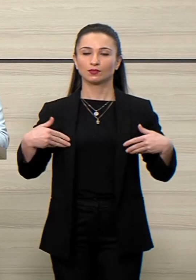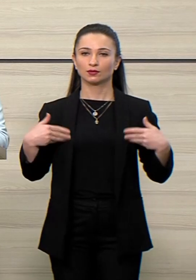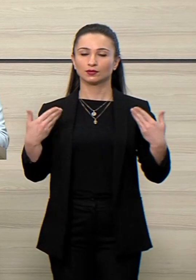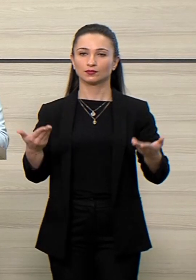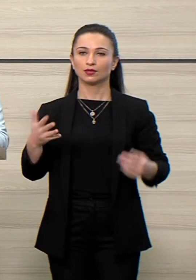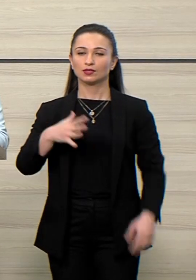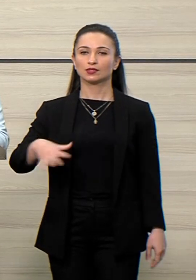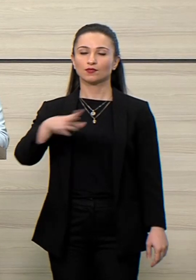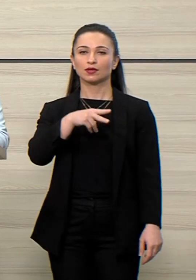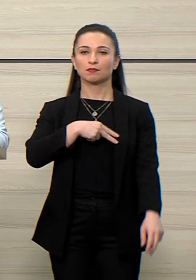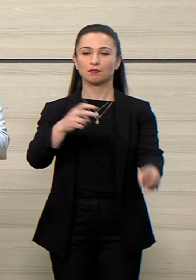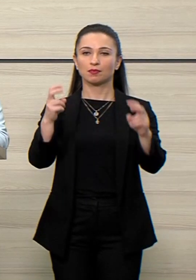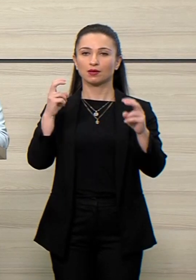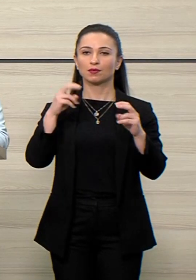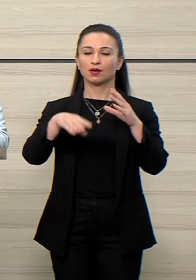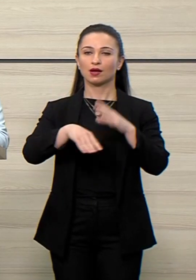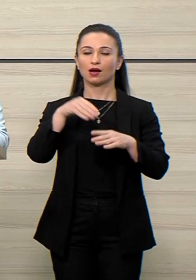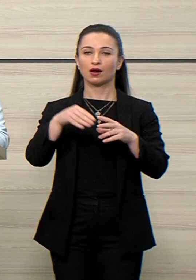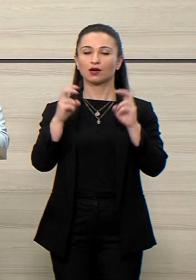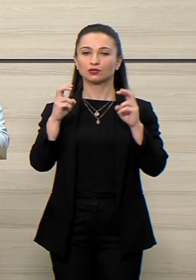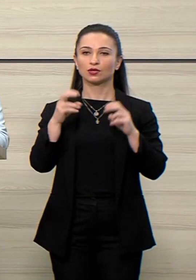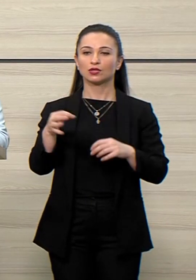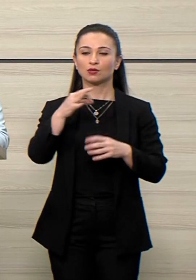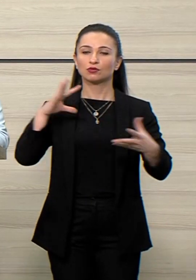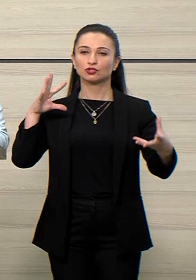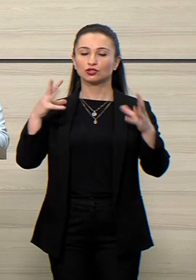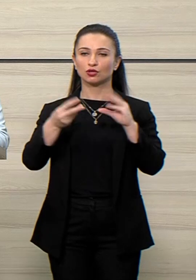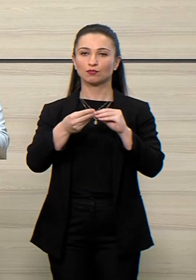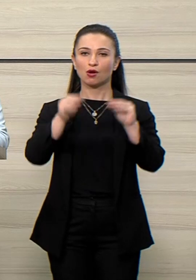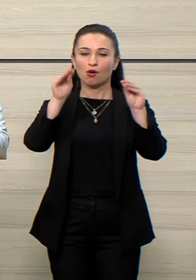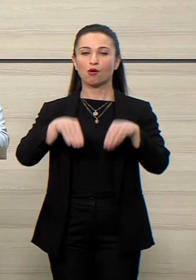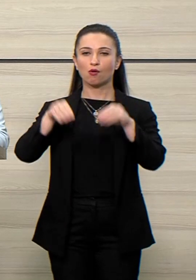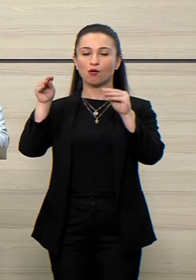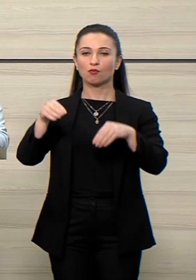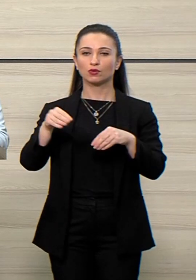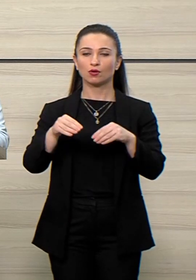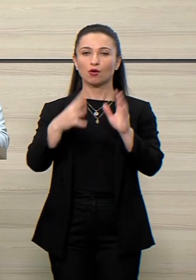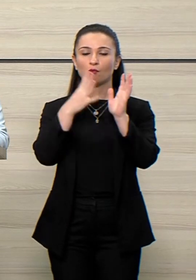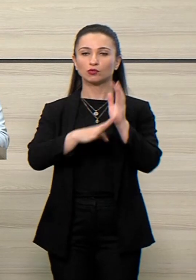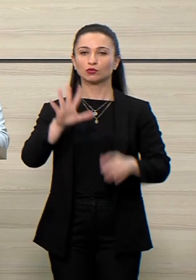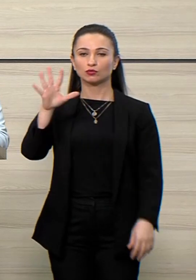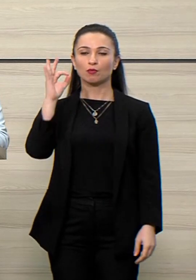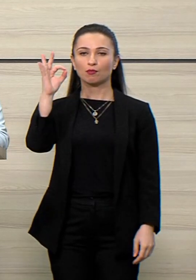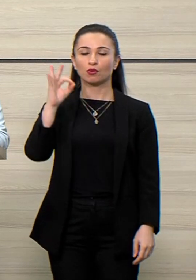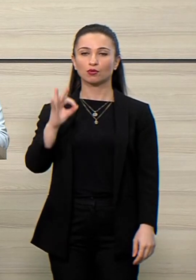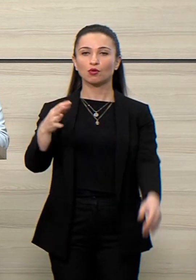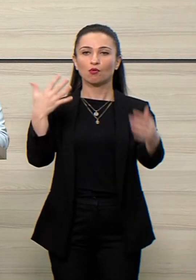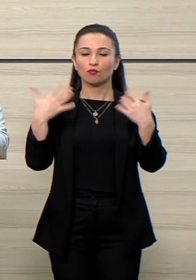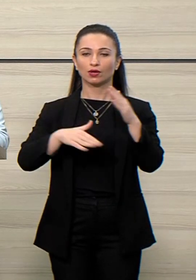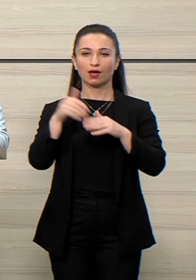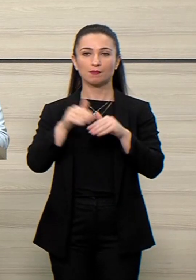მოგესალმებით. საქართველოს პარლამენტის არჩევნების საუბნო შემაჯამებელი ოქმების 95%